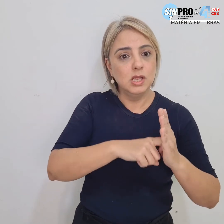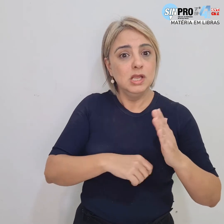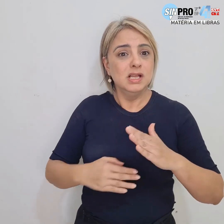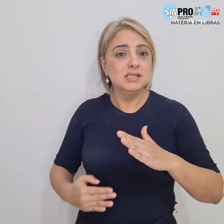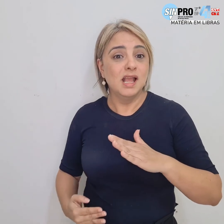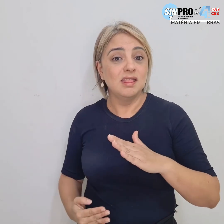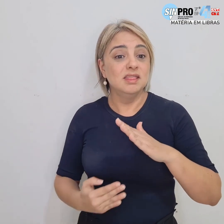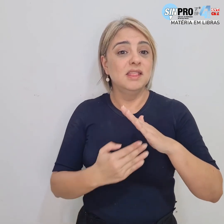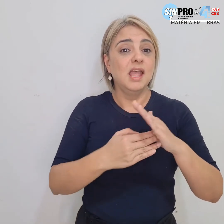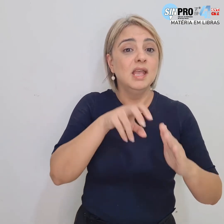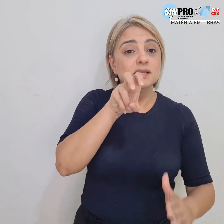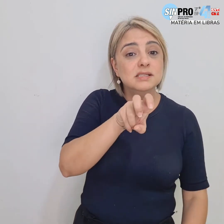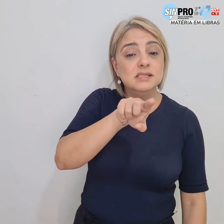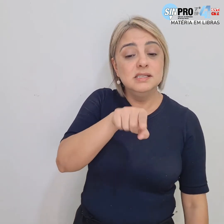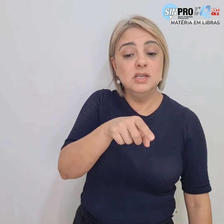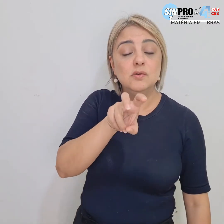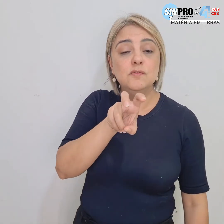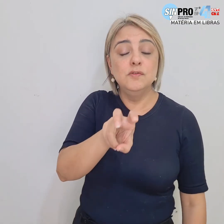máximo, 5,5%.